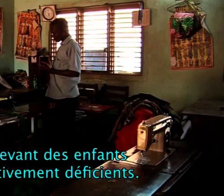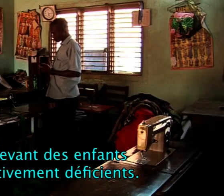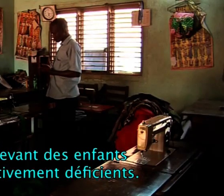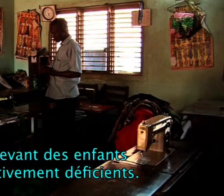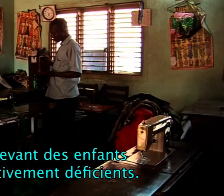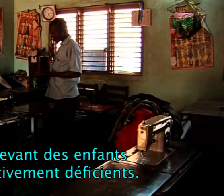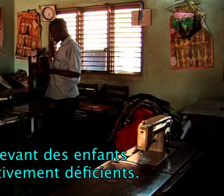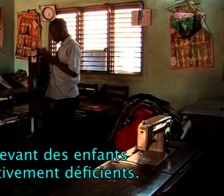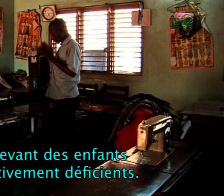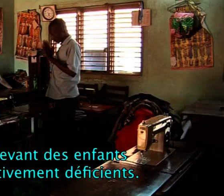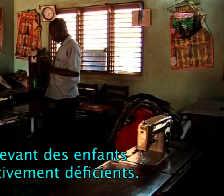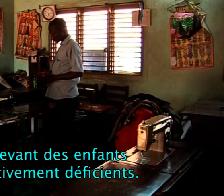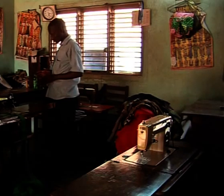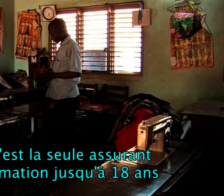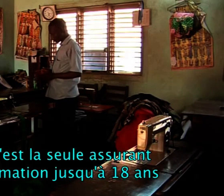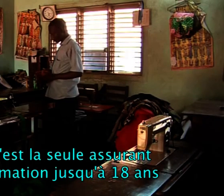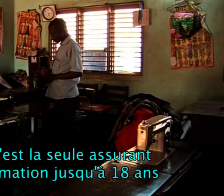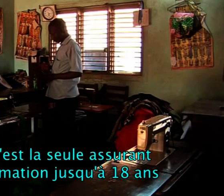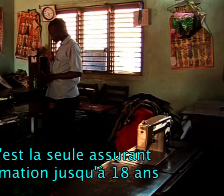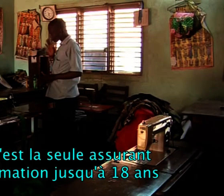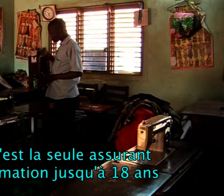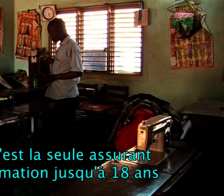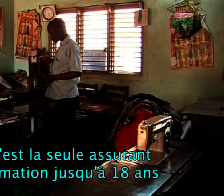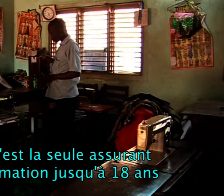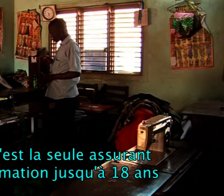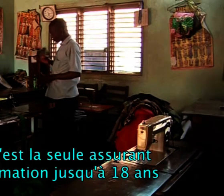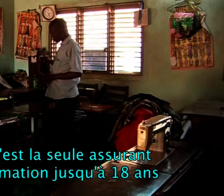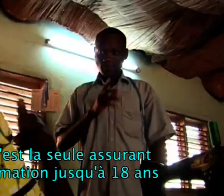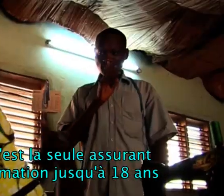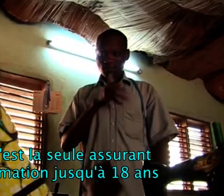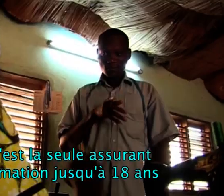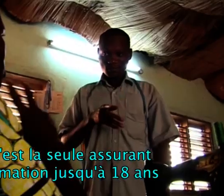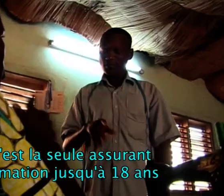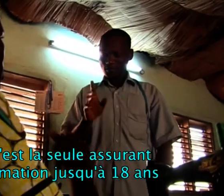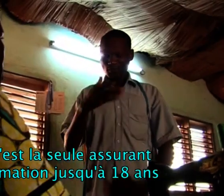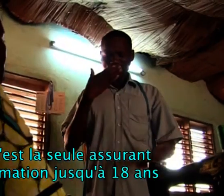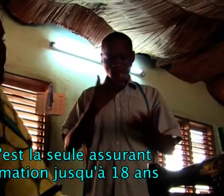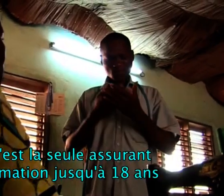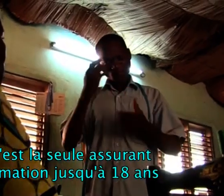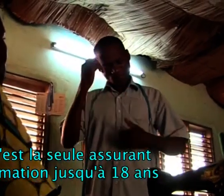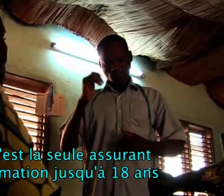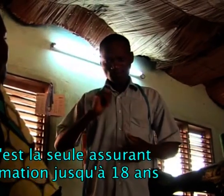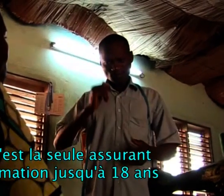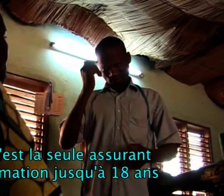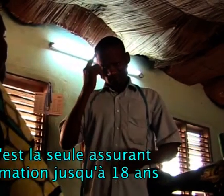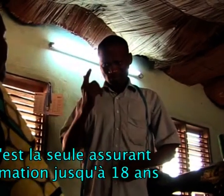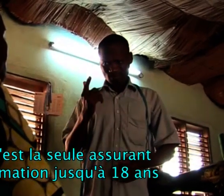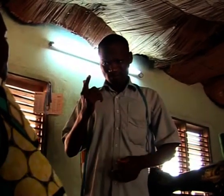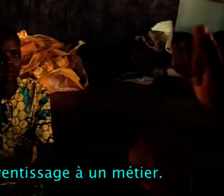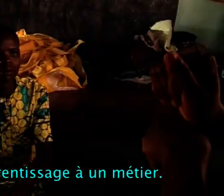auditive, mais il est l'unique établissement qui assure une formation des élèves de la maternelle à la secondaire, ainsi